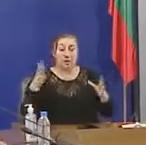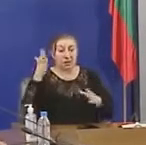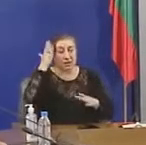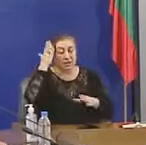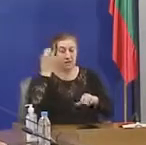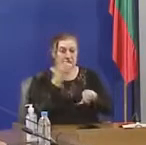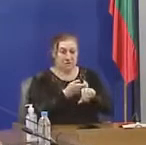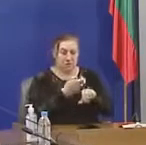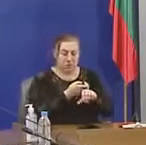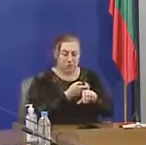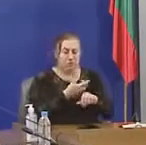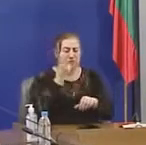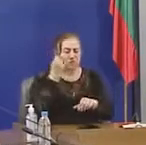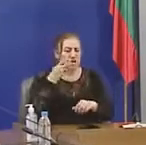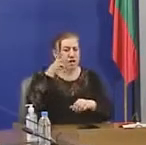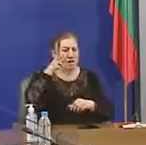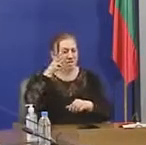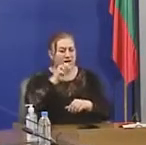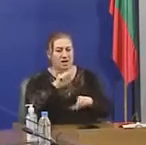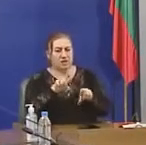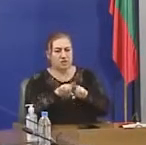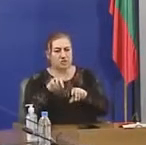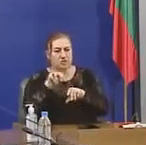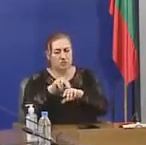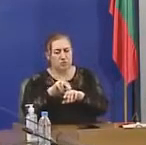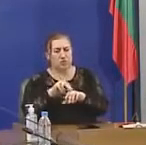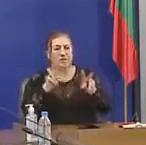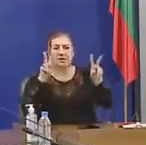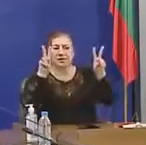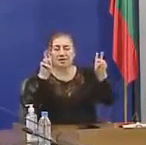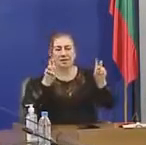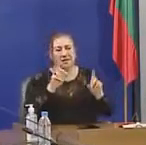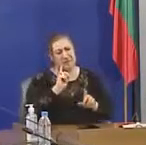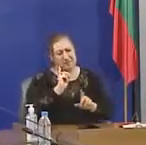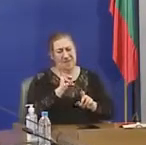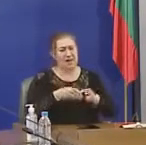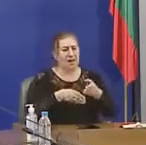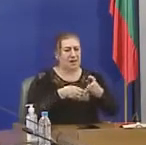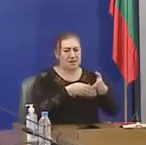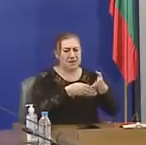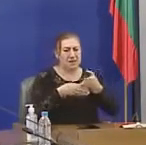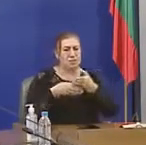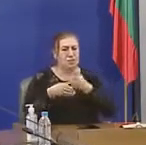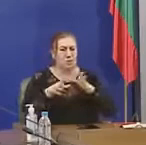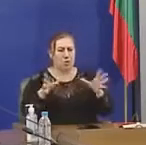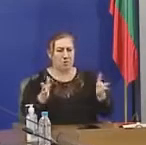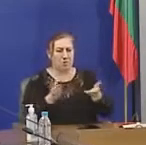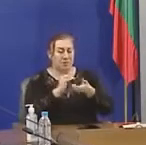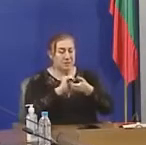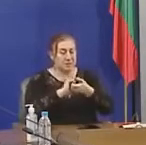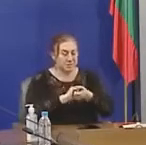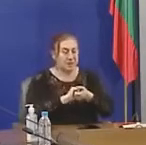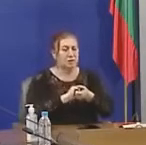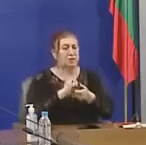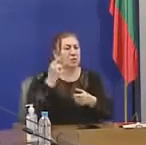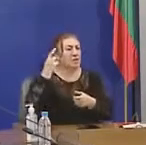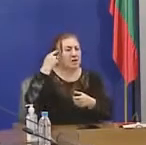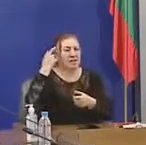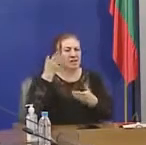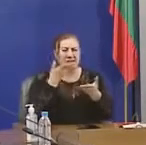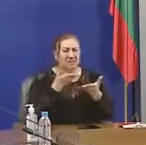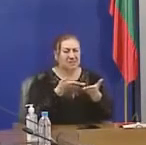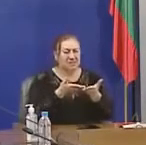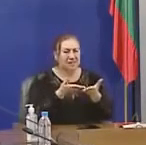Пловдив, под наслов «Нека да си помогнем заедно». Идеята на тази инициатива беше